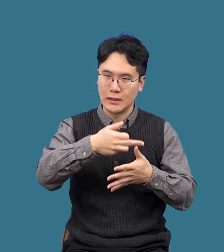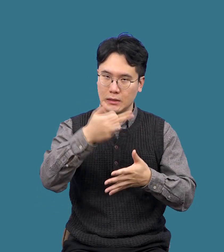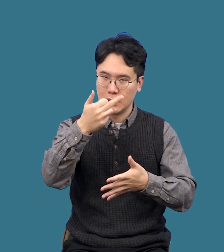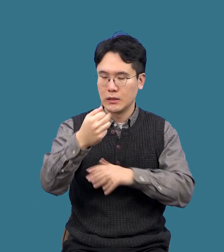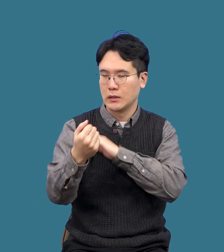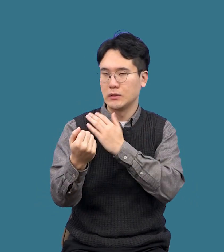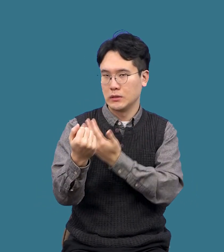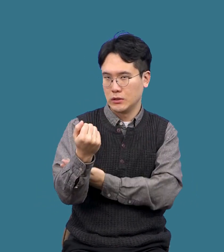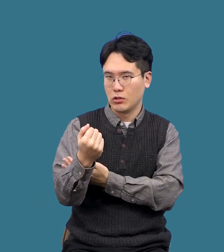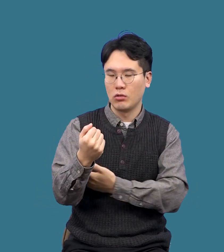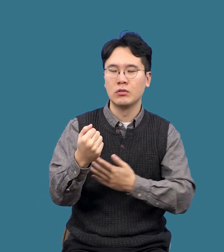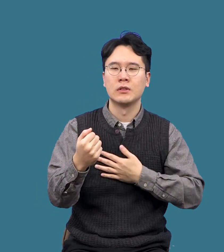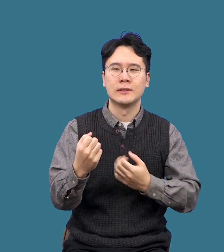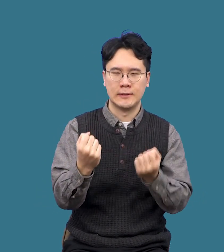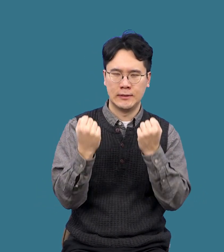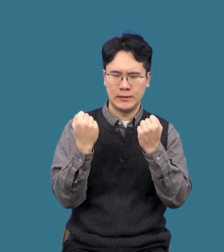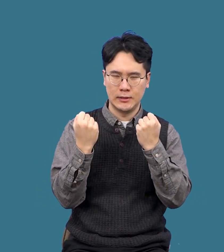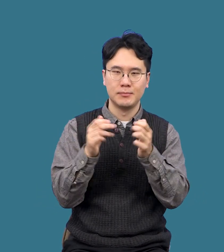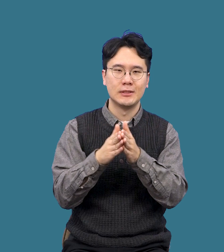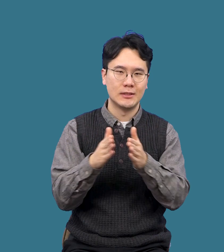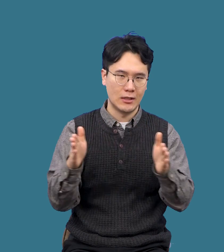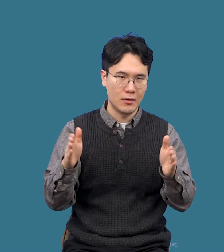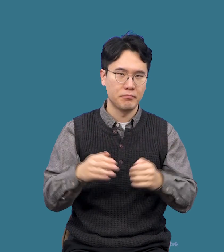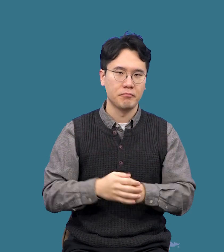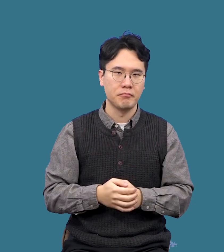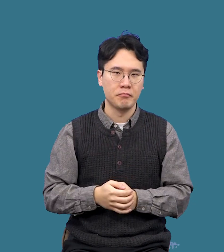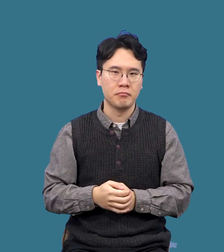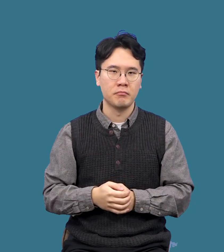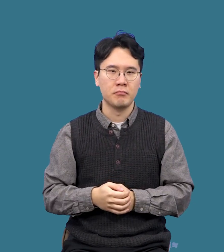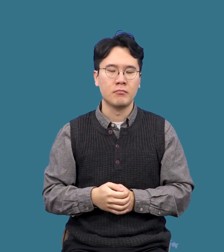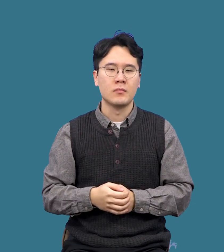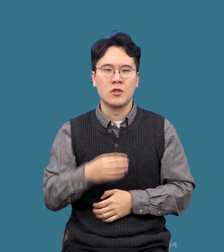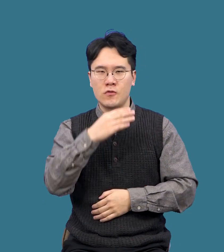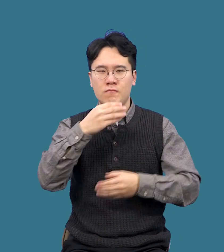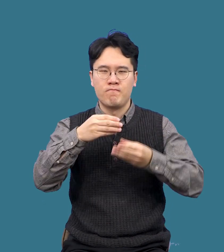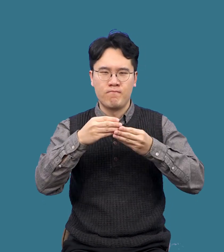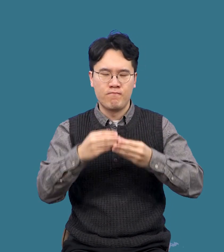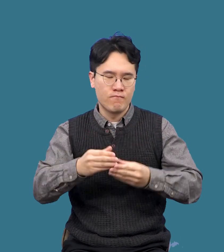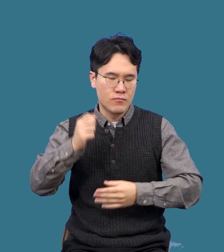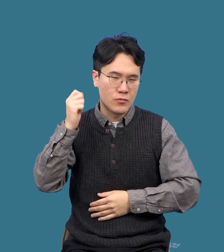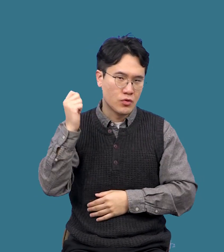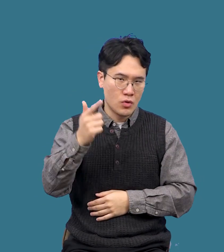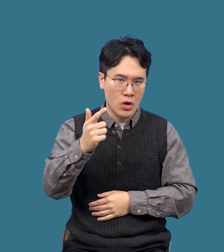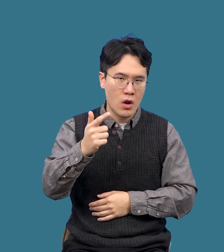기력의 시작이라. 위풍이 월등하고 권능이